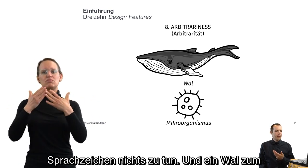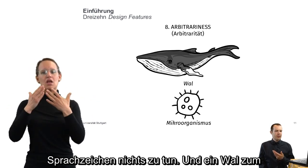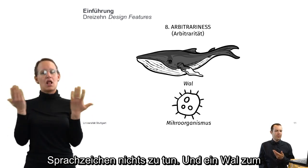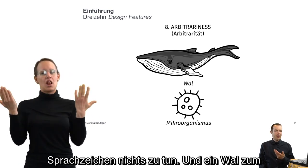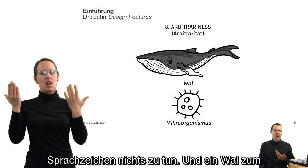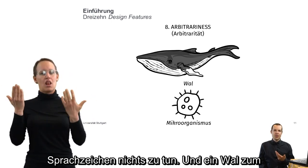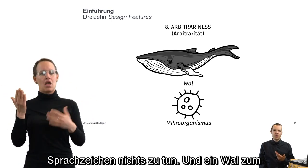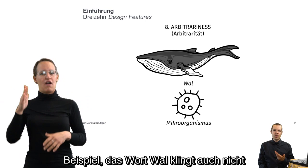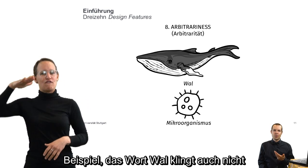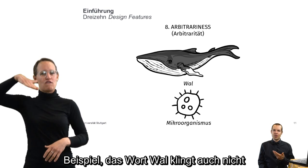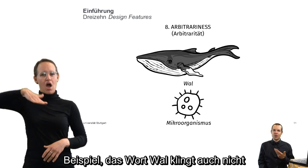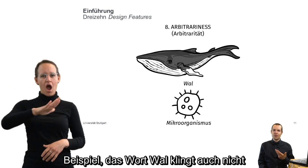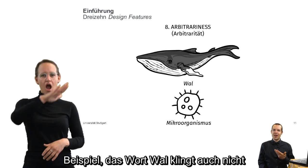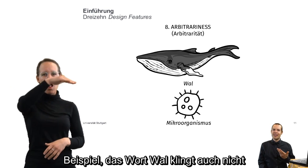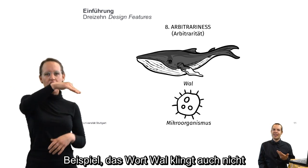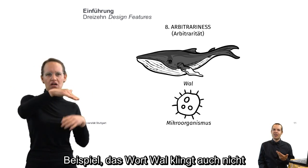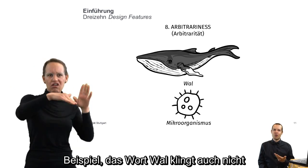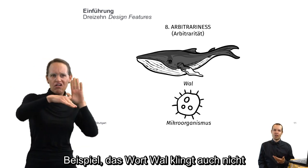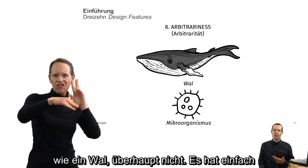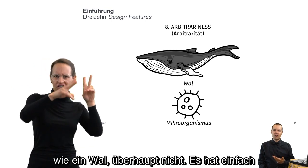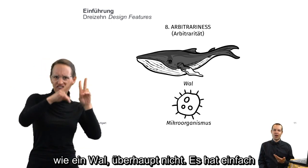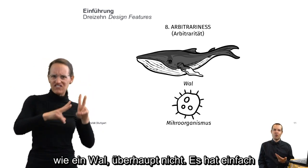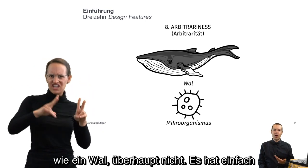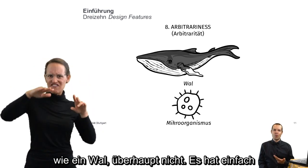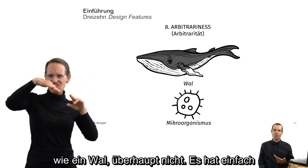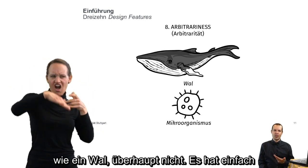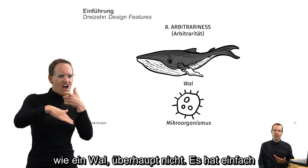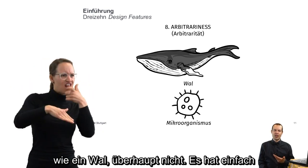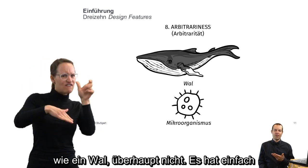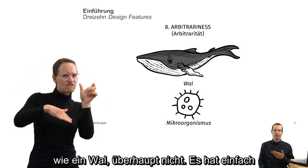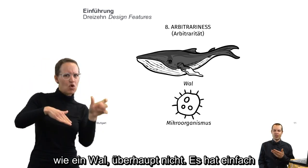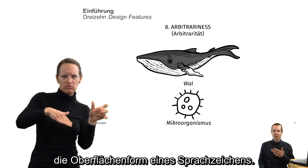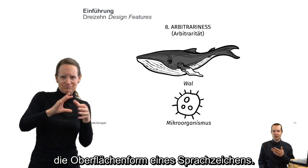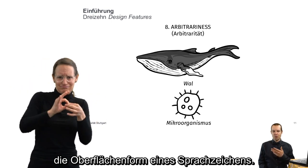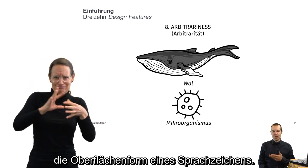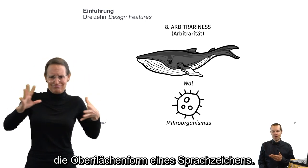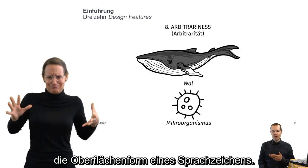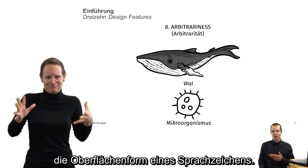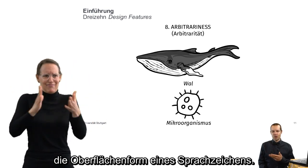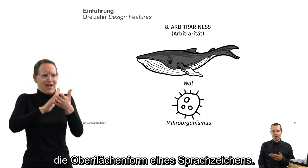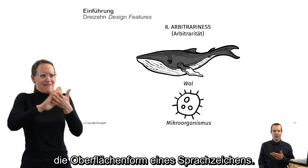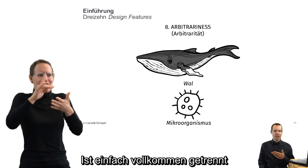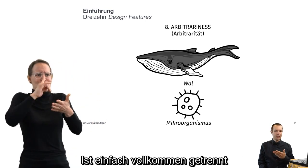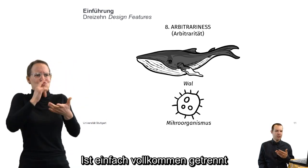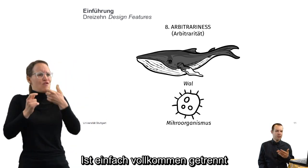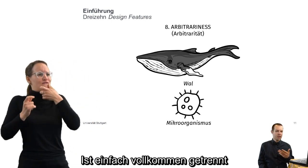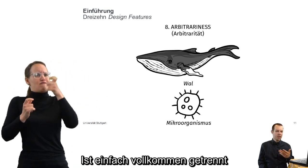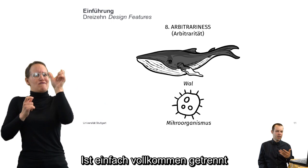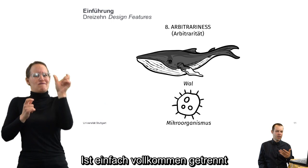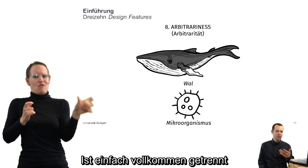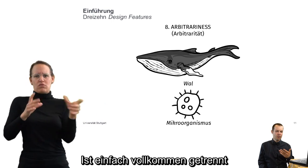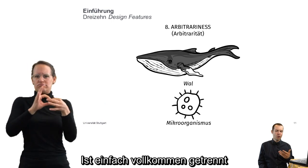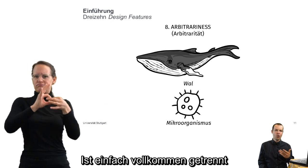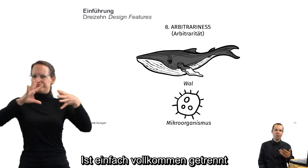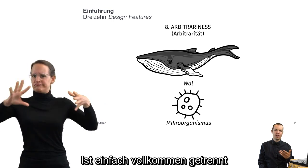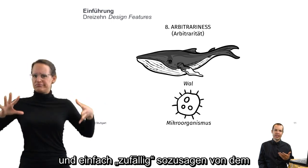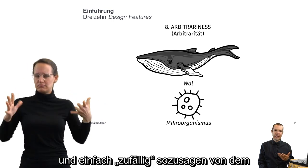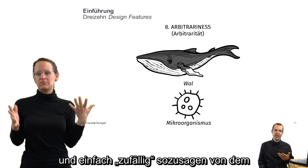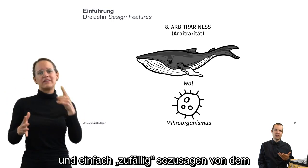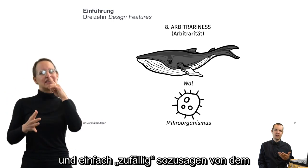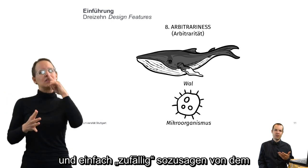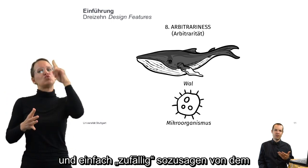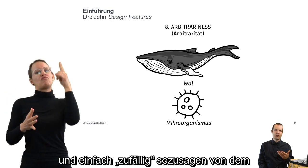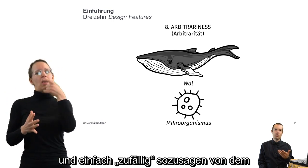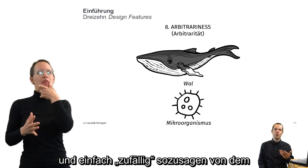Und ein Wal zum Beispiel, das Wort Wal klingt auch nicht wie ein Wal, überhaupt nicht, es hat einfach die Oberflächenform eines Sprachzeichens, ist einfach vollkommen